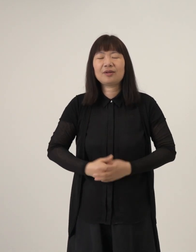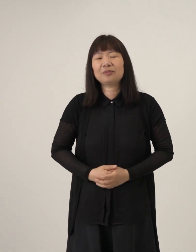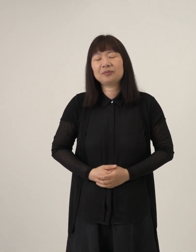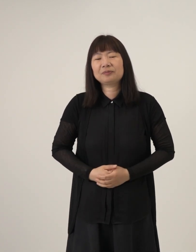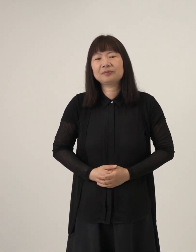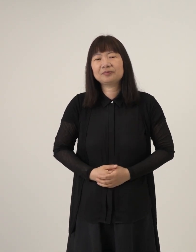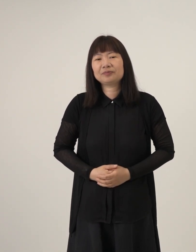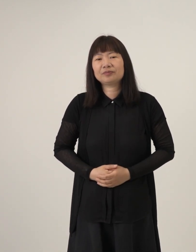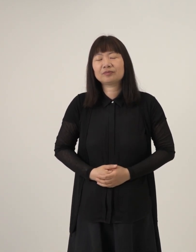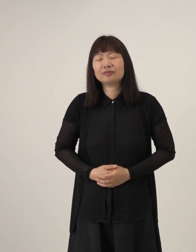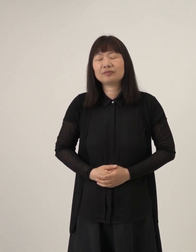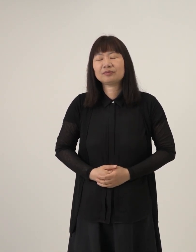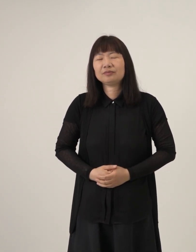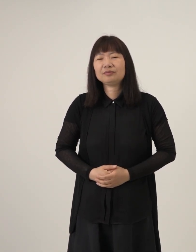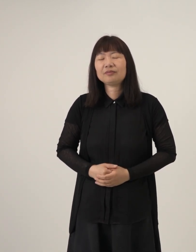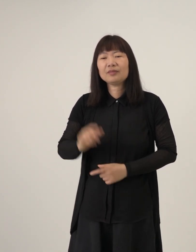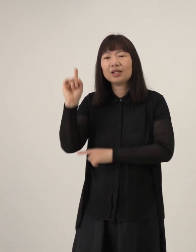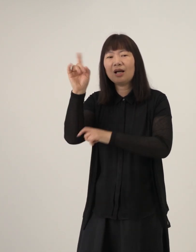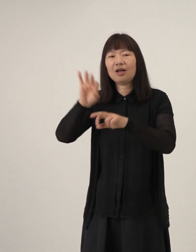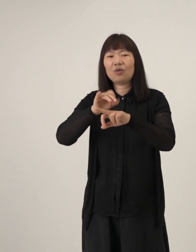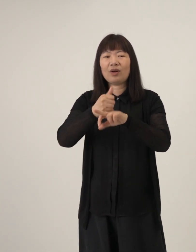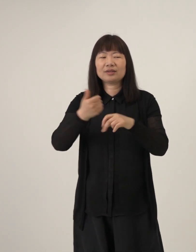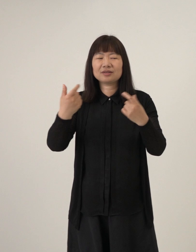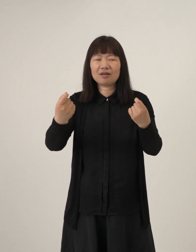비명소리들 아니에요. 다윗처럼.